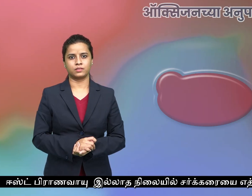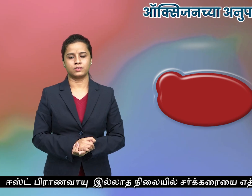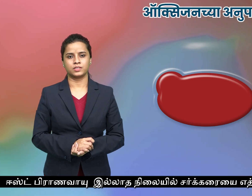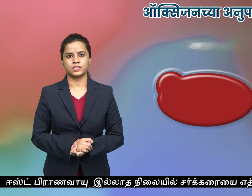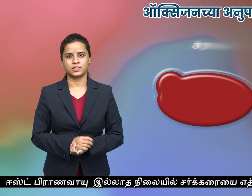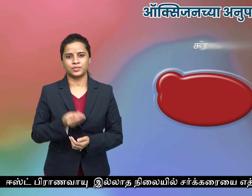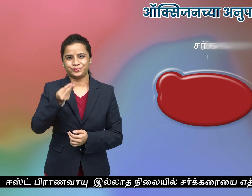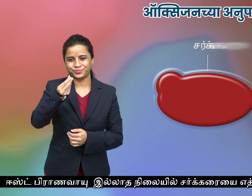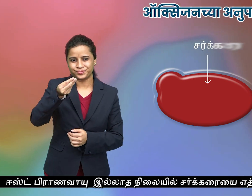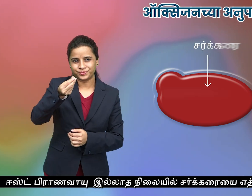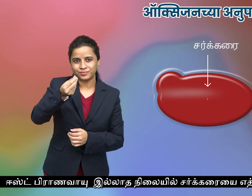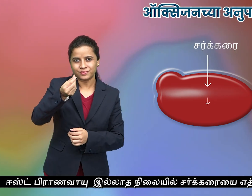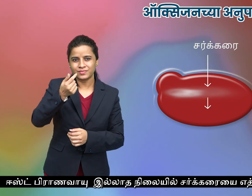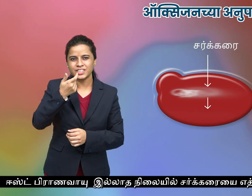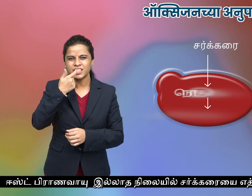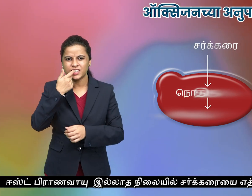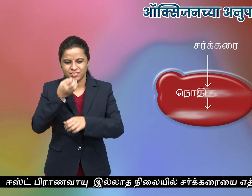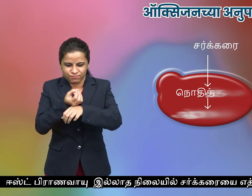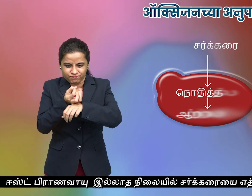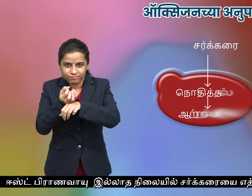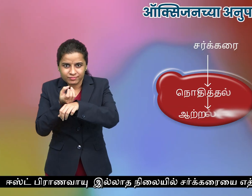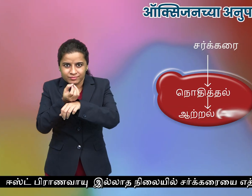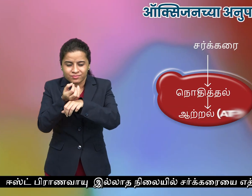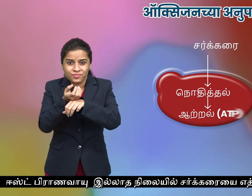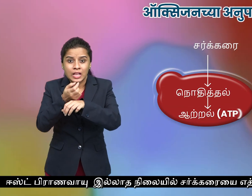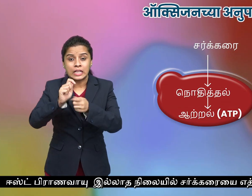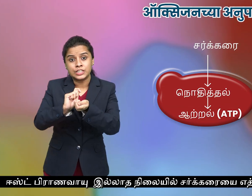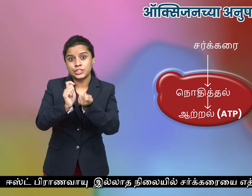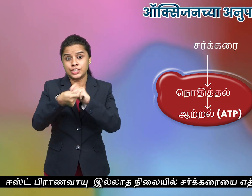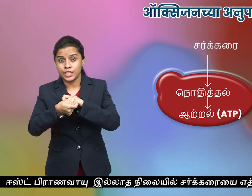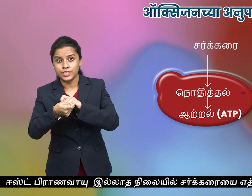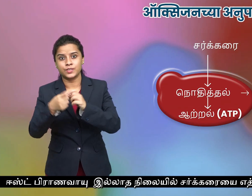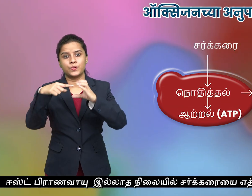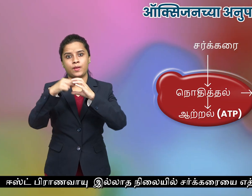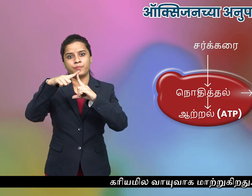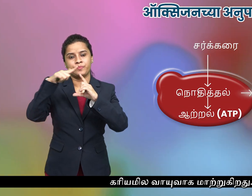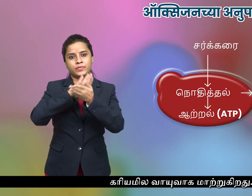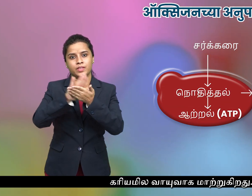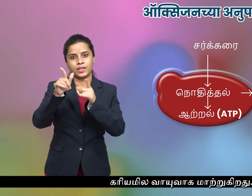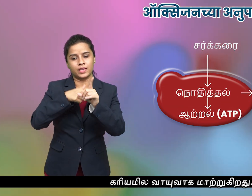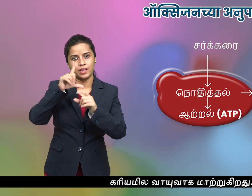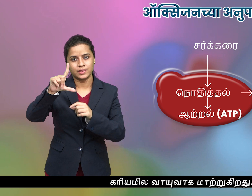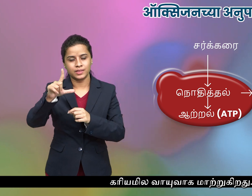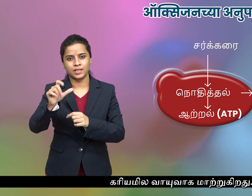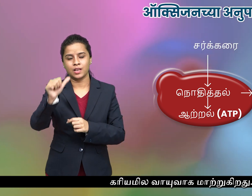ஈஸ்ட் பிராணவாயு இல்லாத நிலையில் சர்க்கரையை எத்தில் ஆல்கஹால் மற்றும் கரிமில வாயுவாக